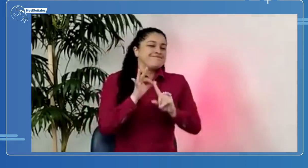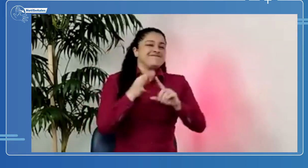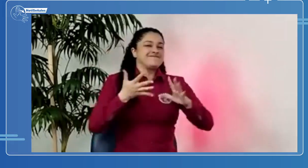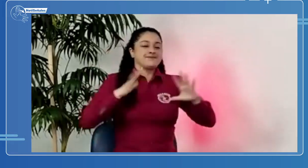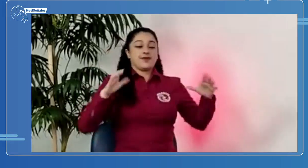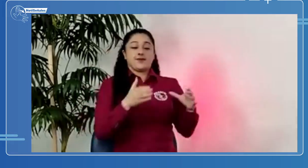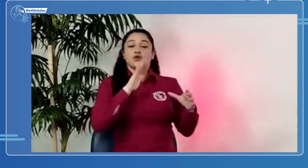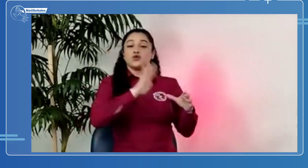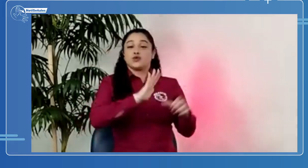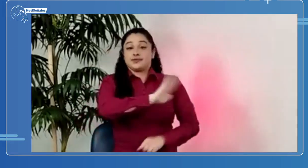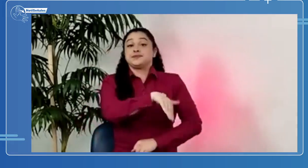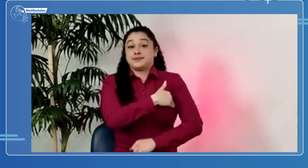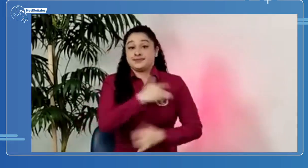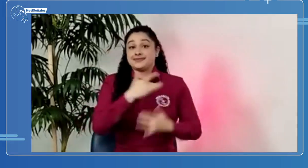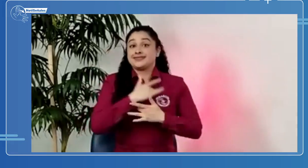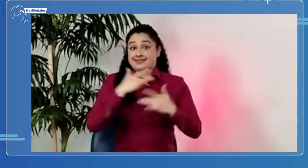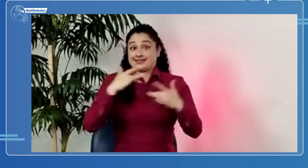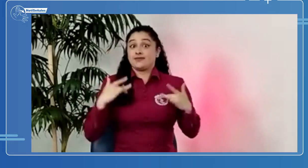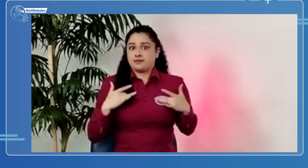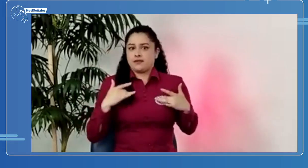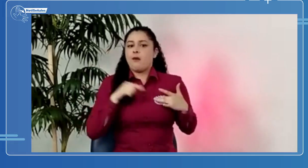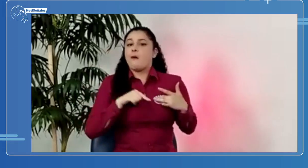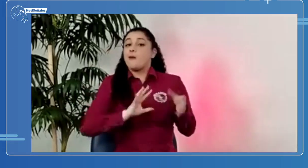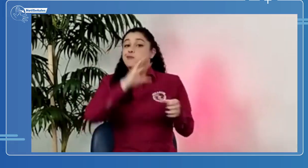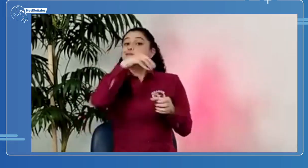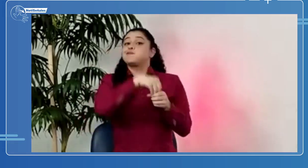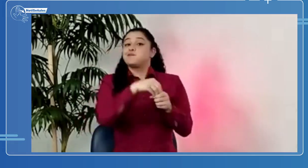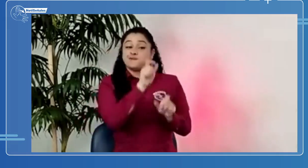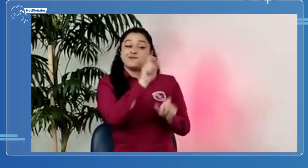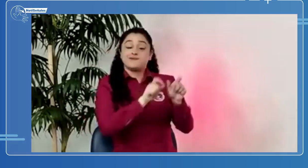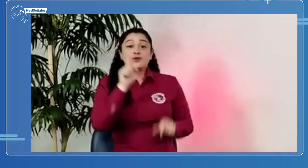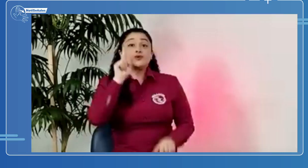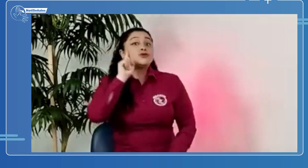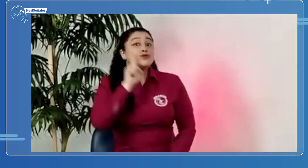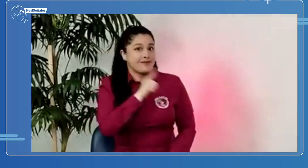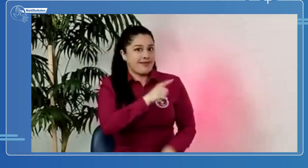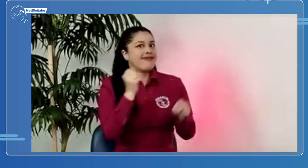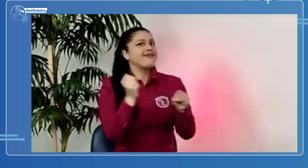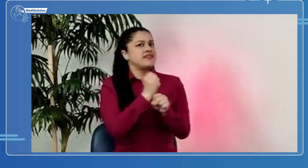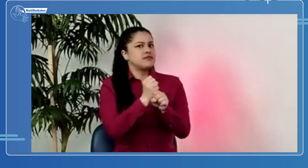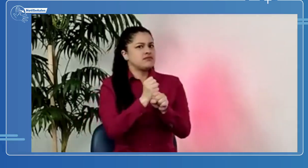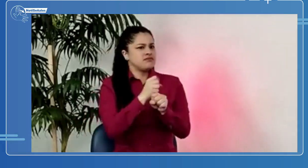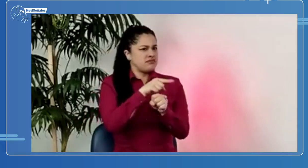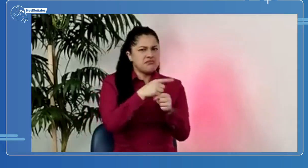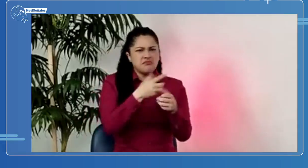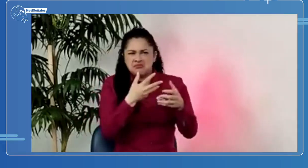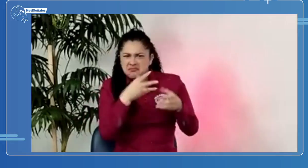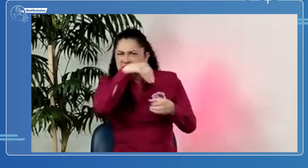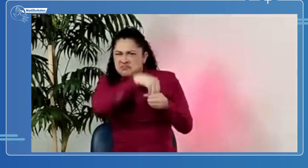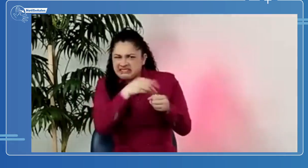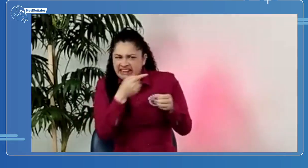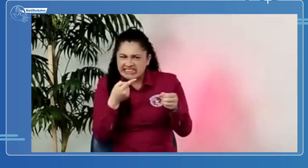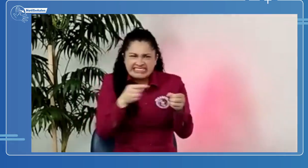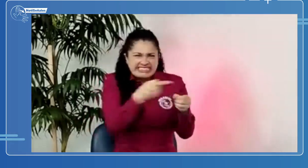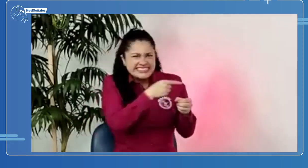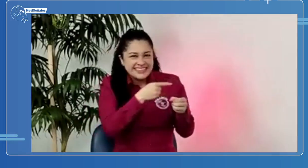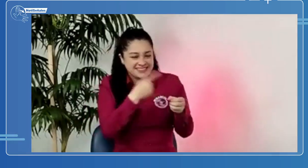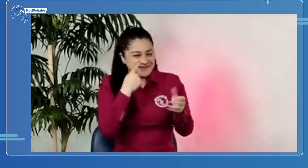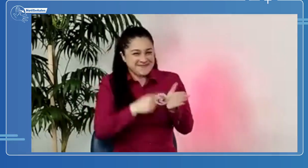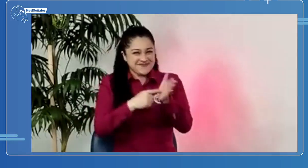vamos a hacer? Tenemos un espacio muy importante, invitados especiales del Ministerio de Salud. Son personas sordas que trabajan en esta entidad